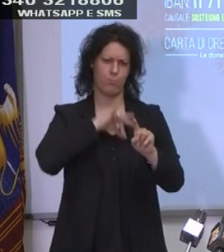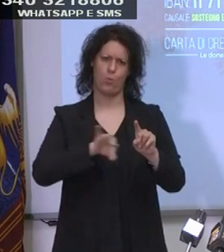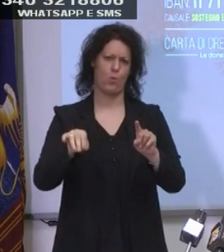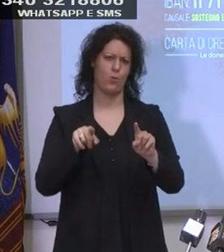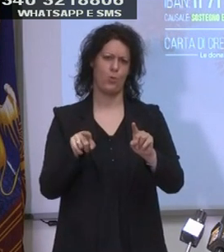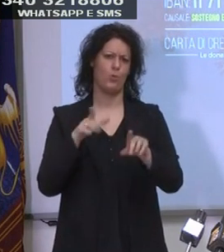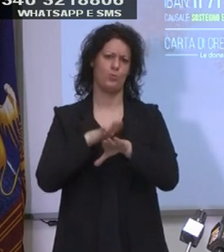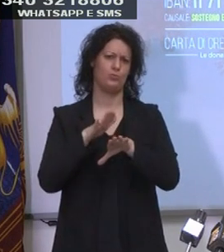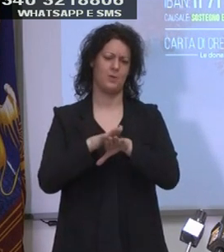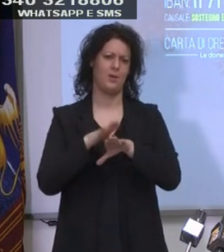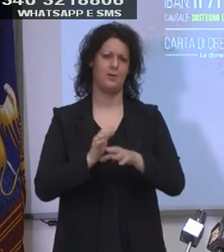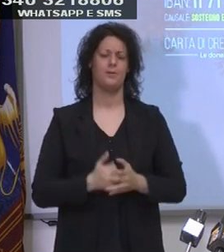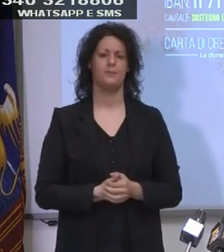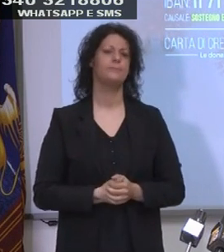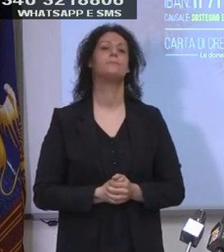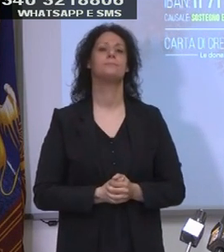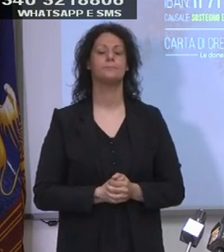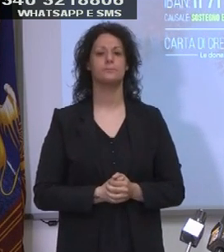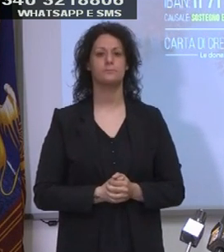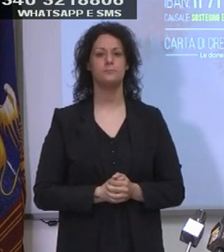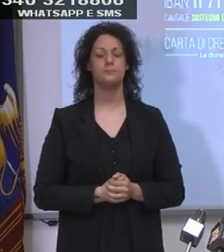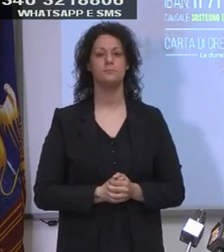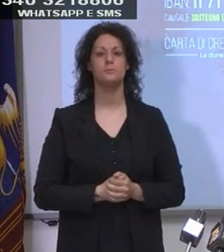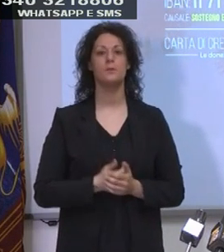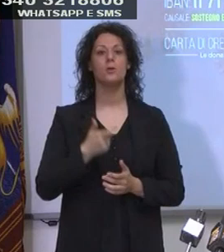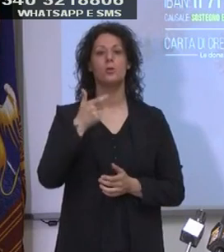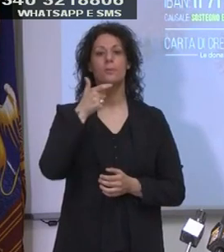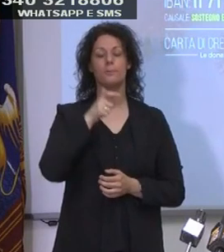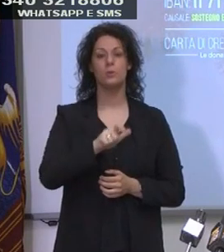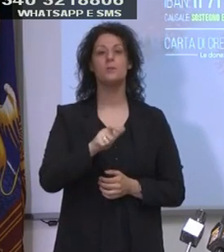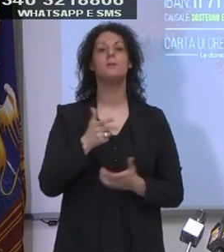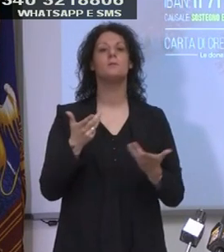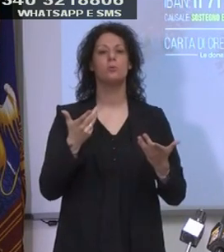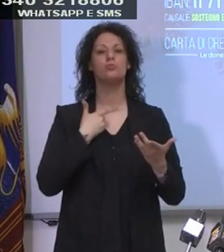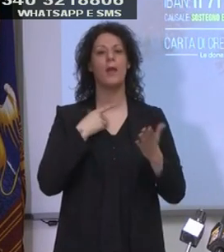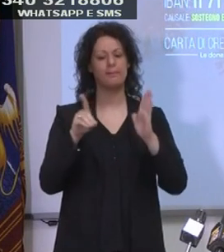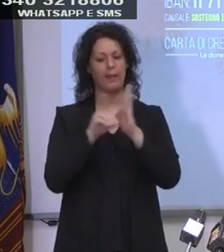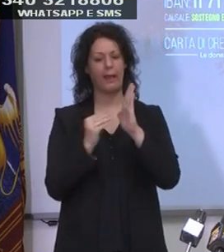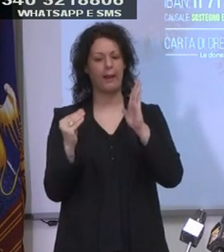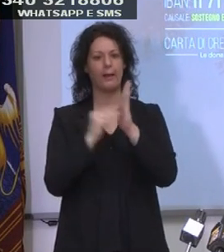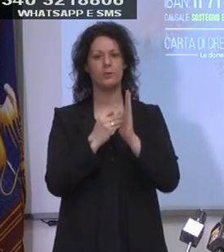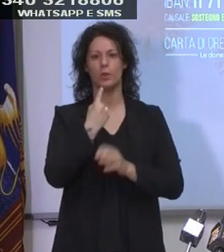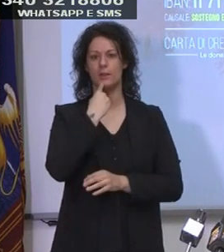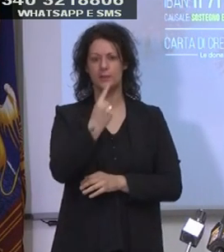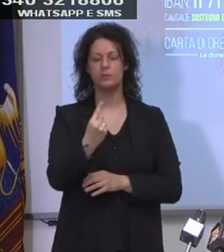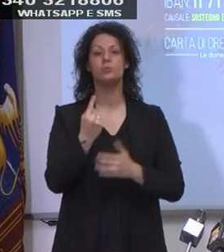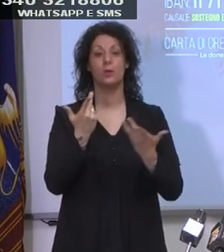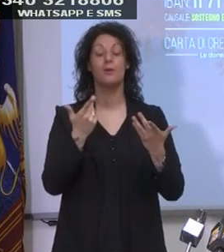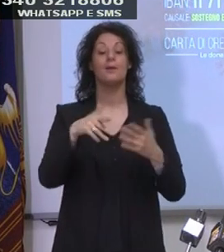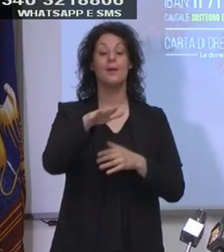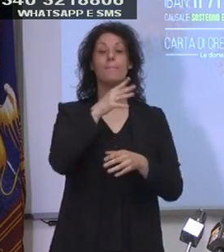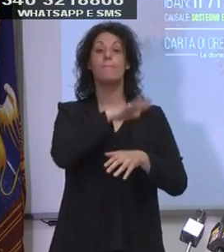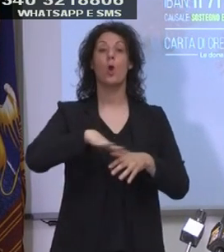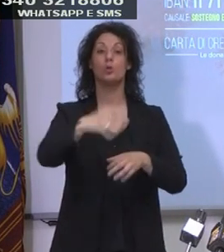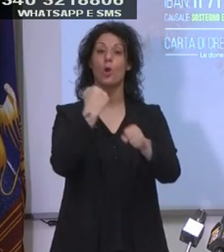introduce il nuovo principio di contagio sul posto di lavoro, ci sono 29.000 cause di lavoro già in Italia